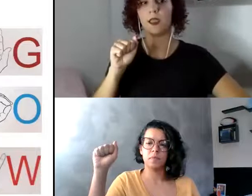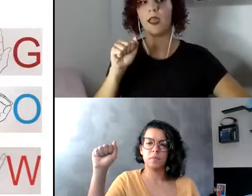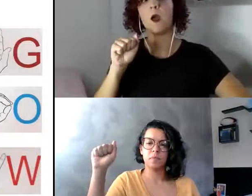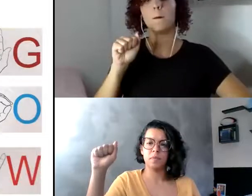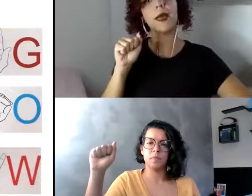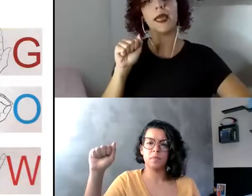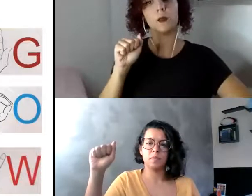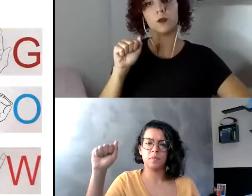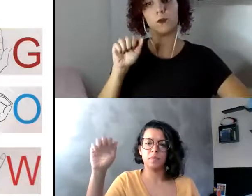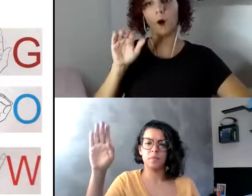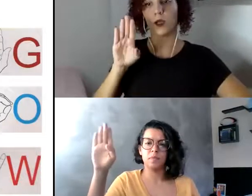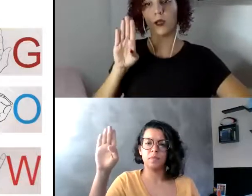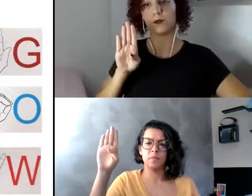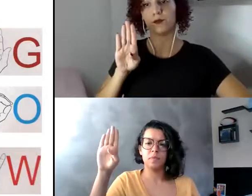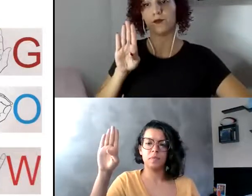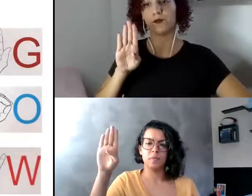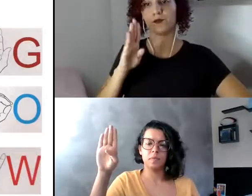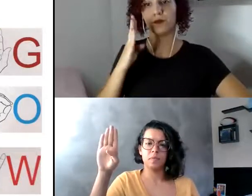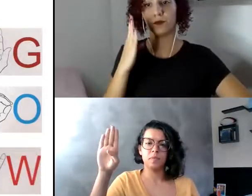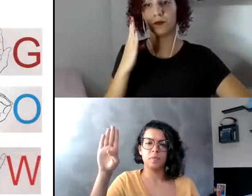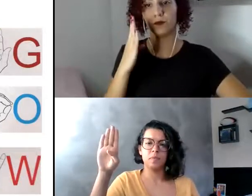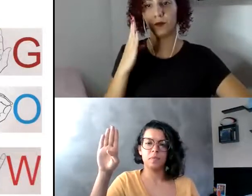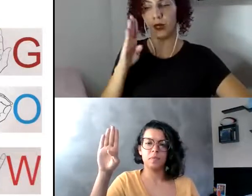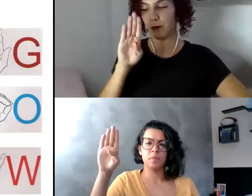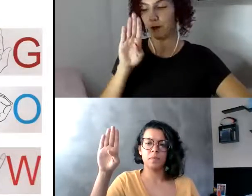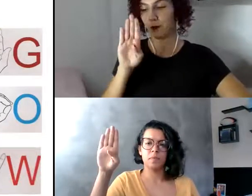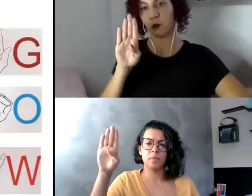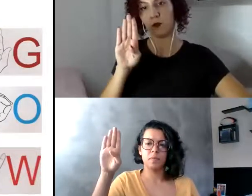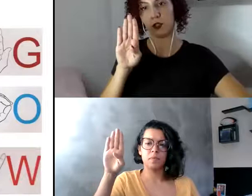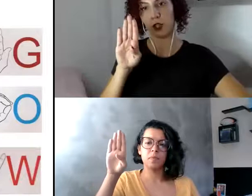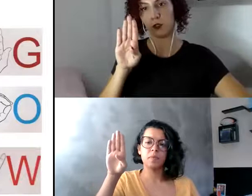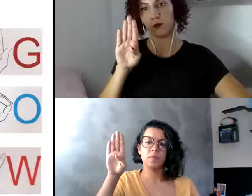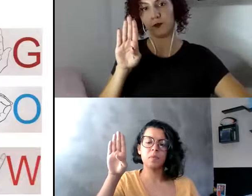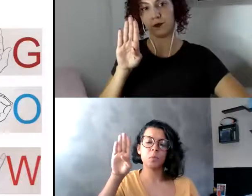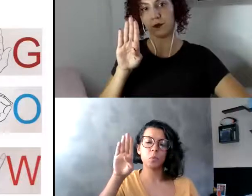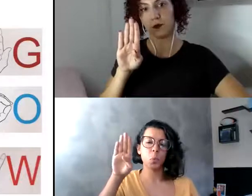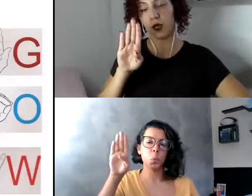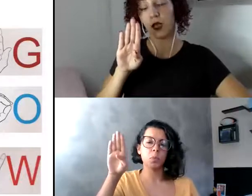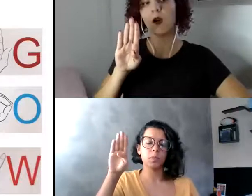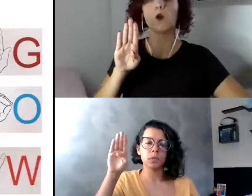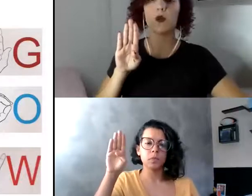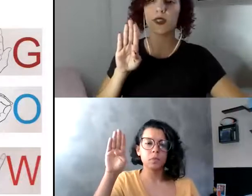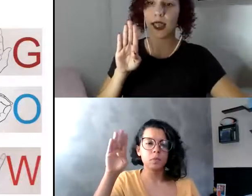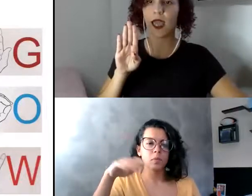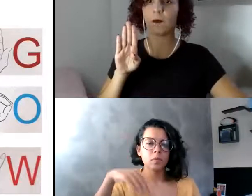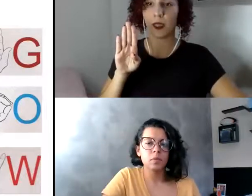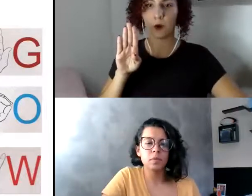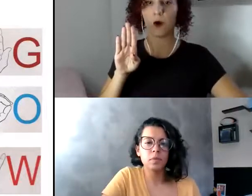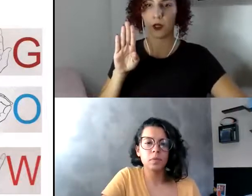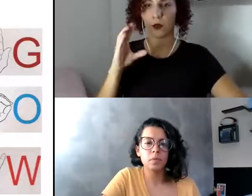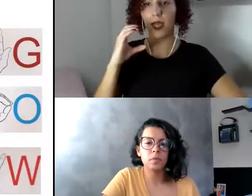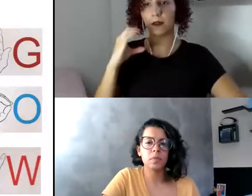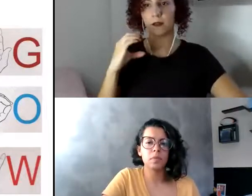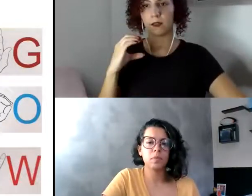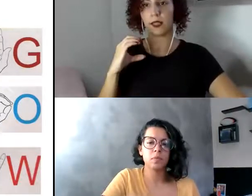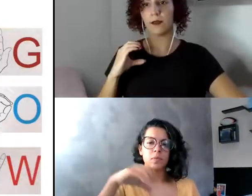fechadinha. B, de bola. B, tudo fechadinho. O C é bem